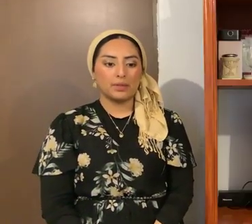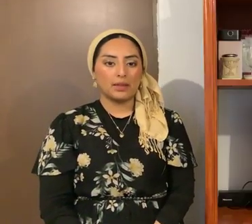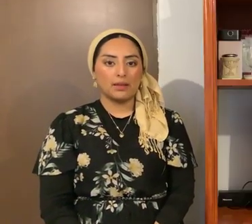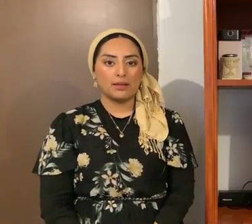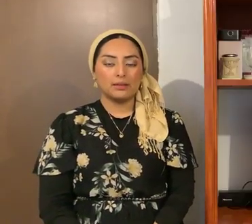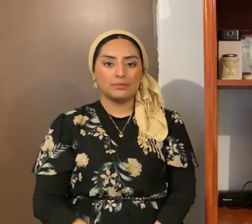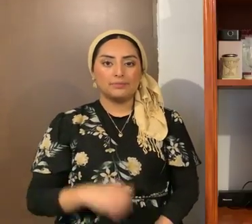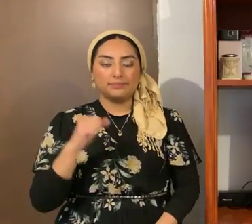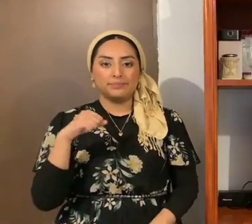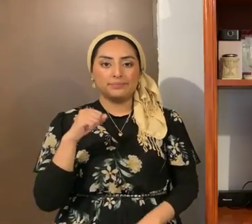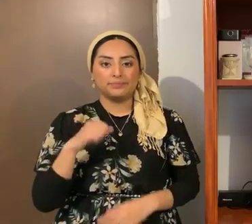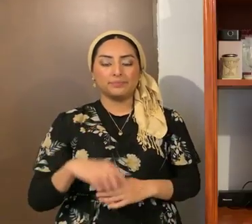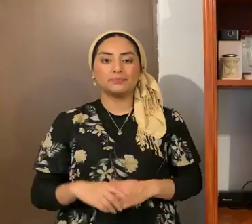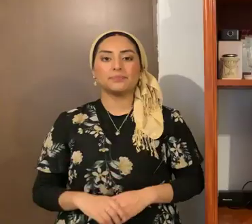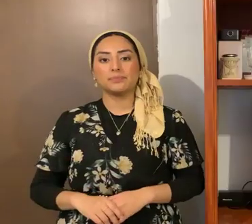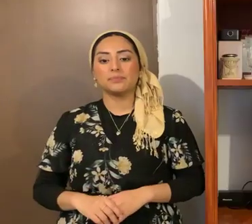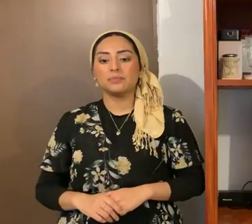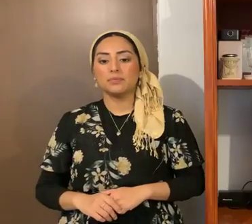¿De acuerdo?